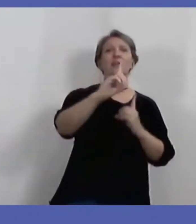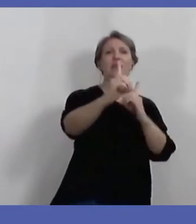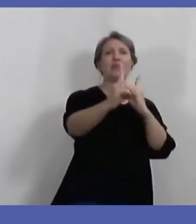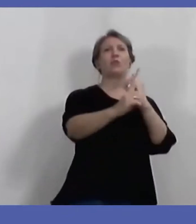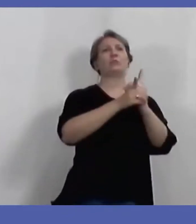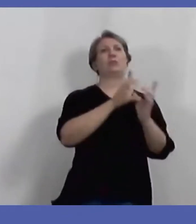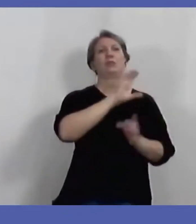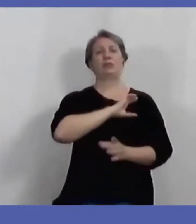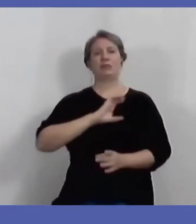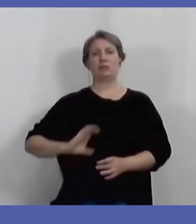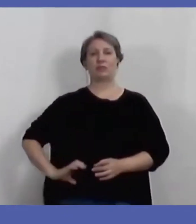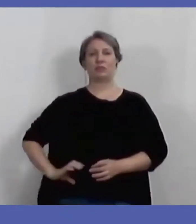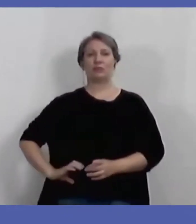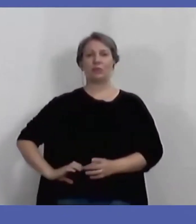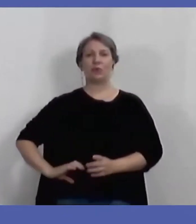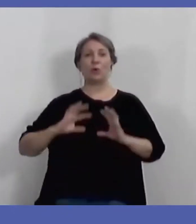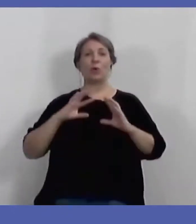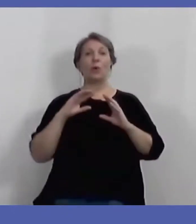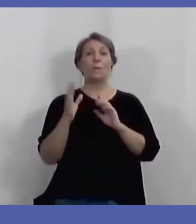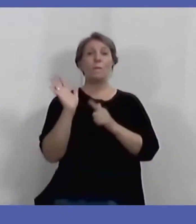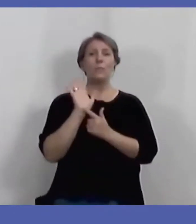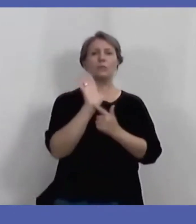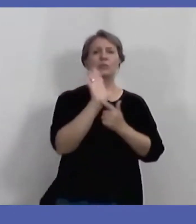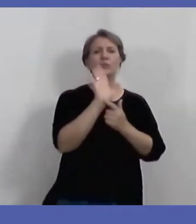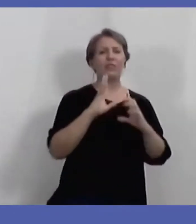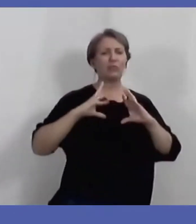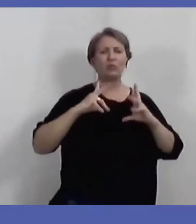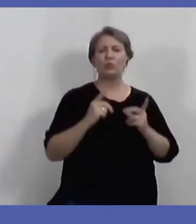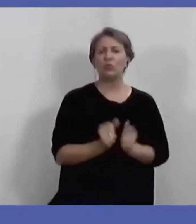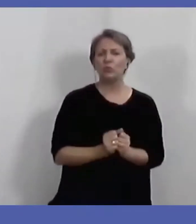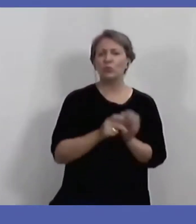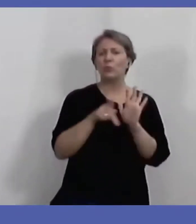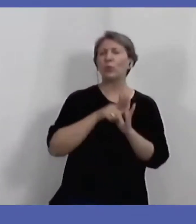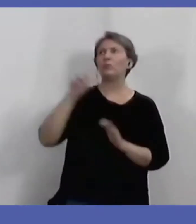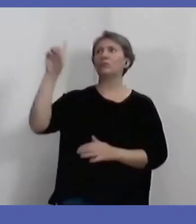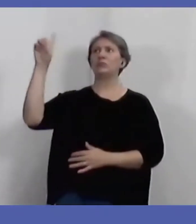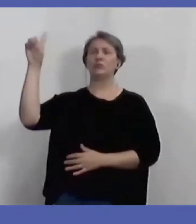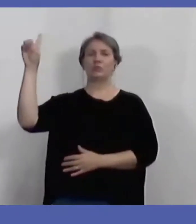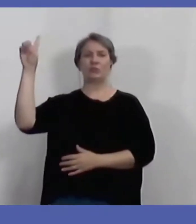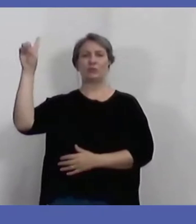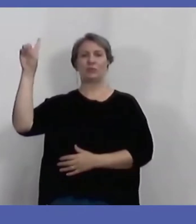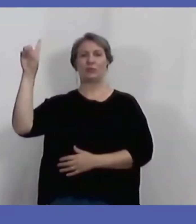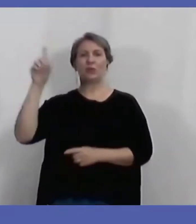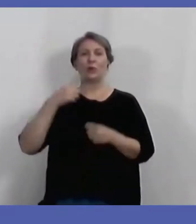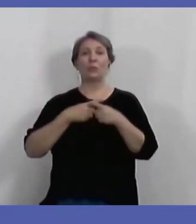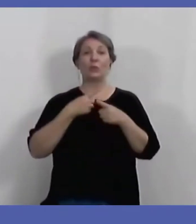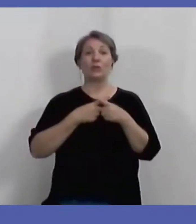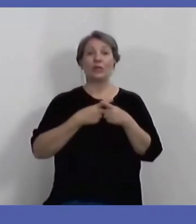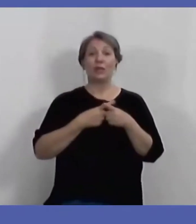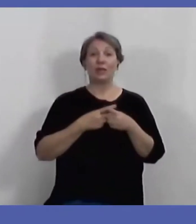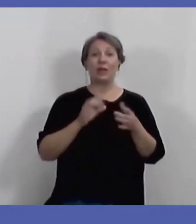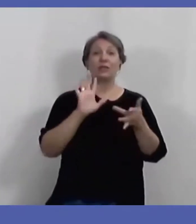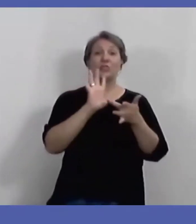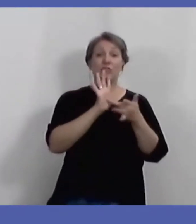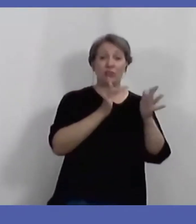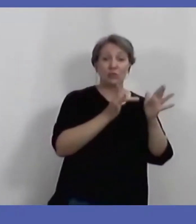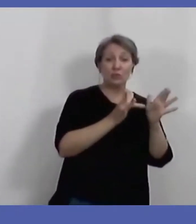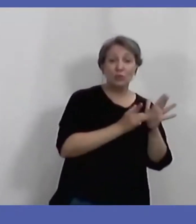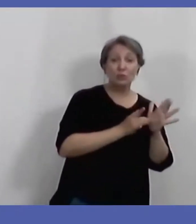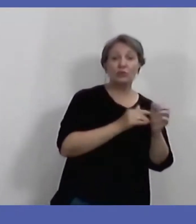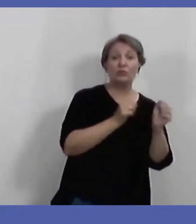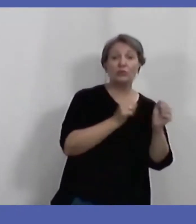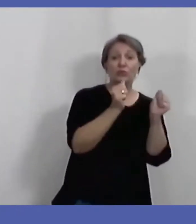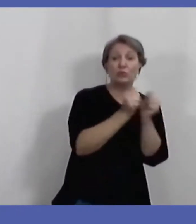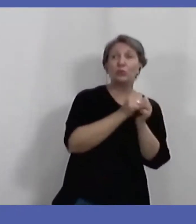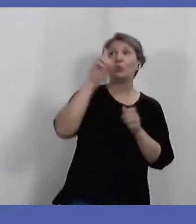Cristo revela tudo que Deus é, porque Ele e o Pai são um.